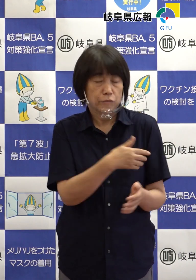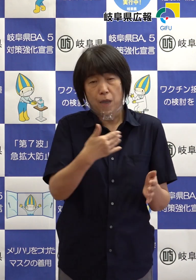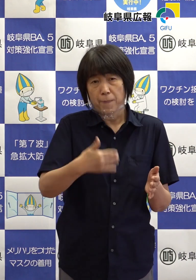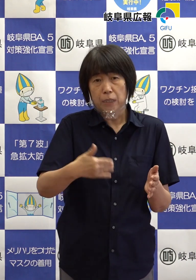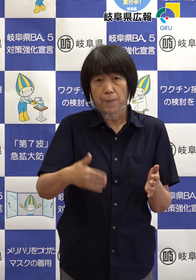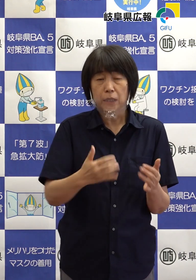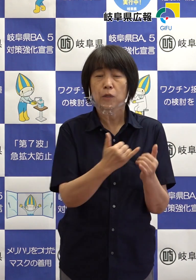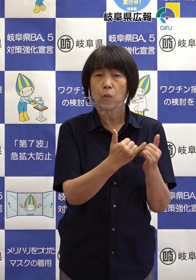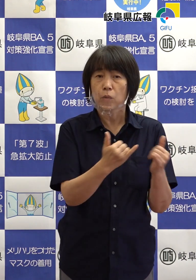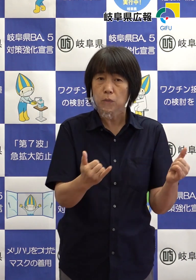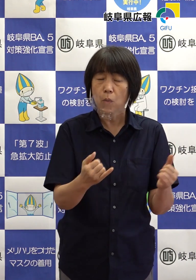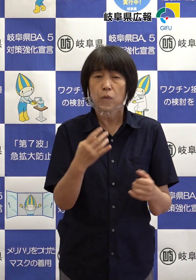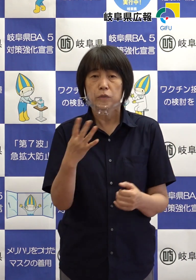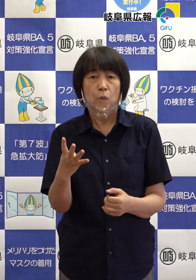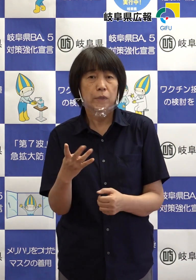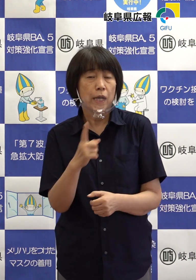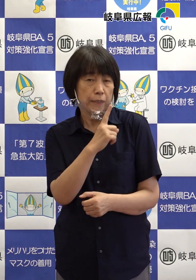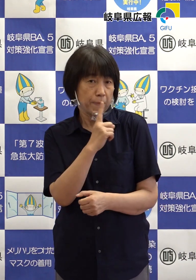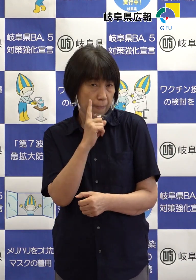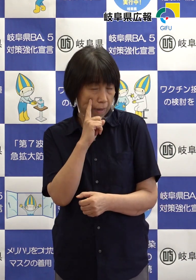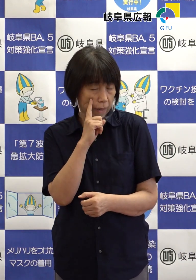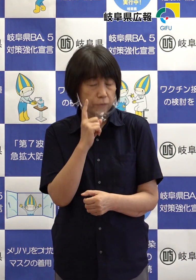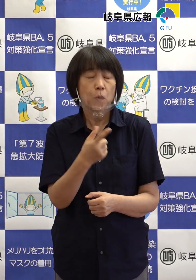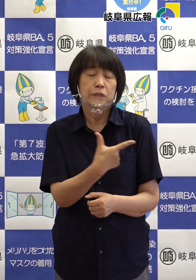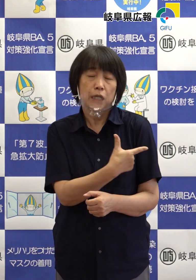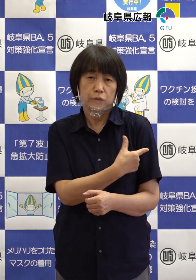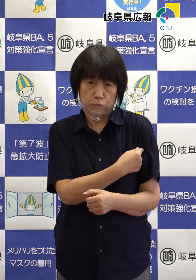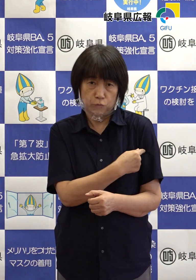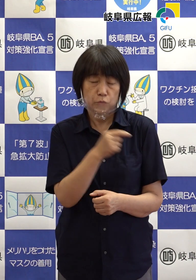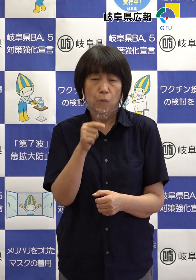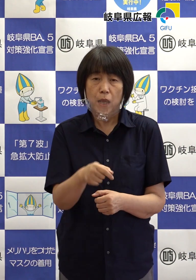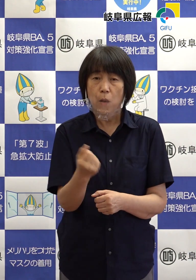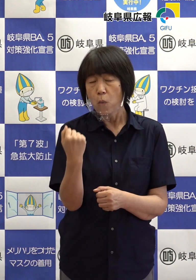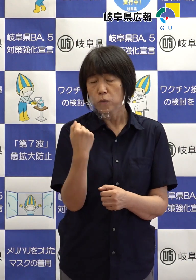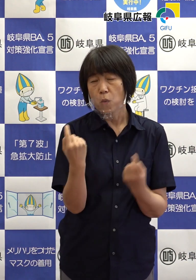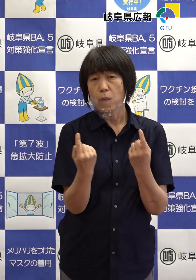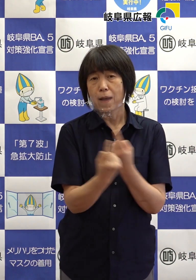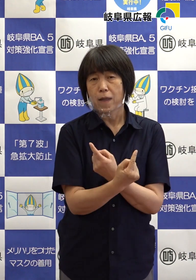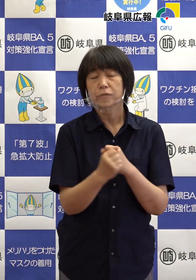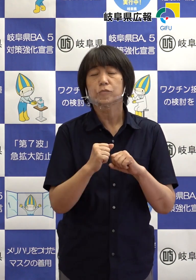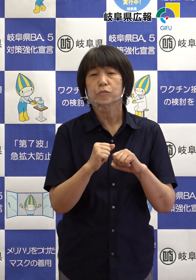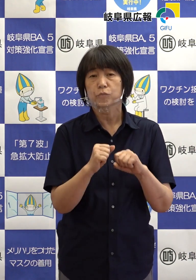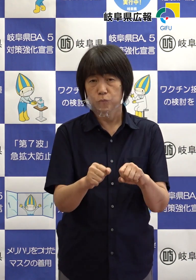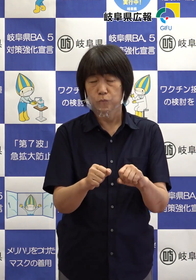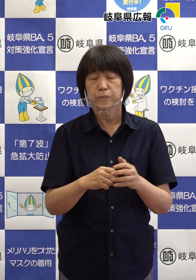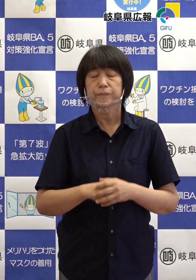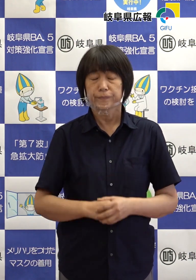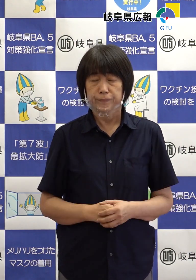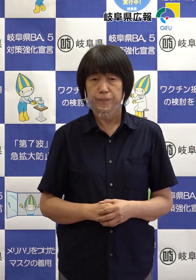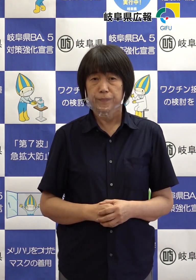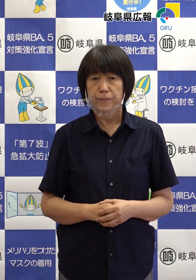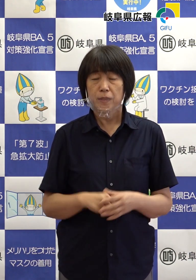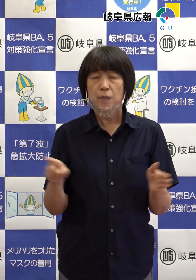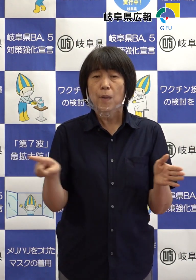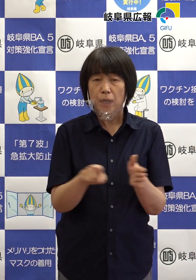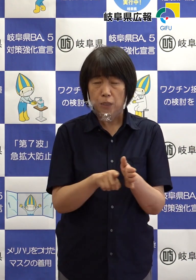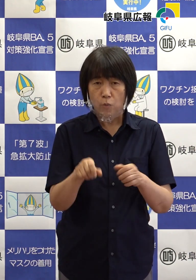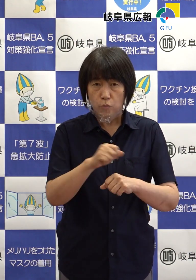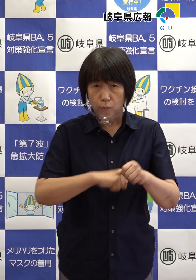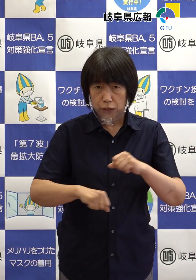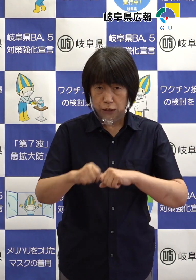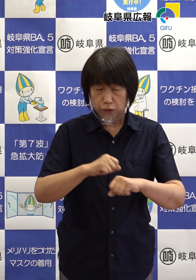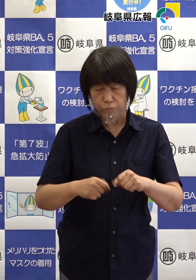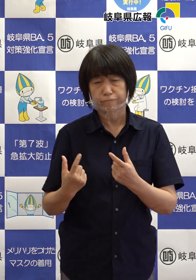接種と呼びかけを強化していこうということでございますまーこれはこれまでやってきたことの正園朝鮮人教科書っていうことでございます